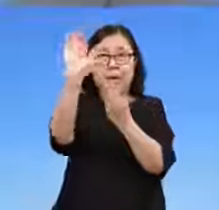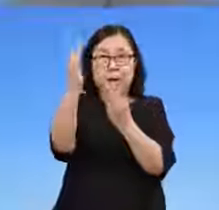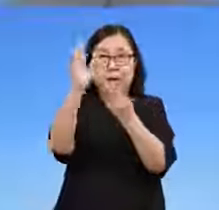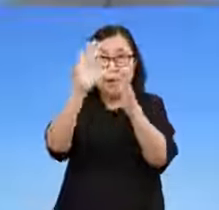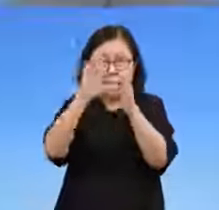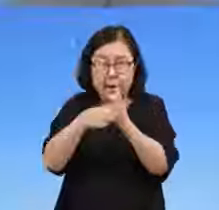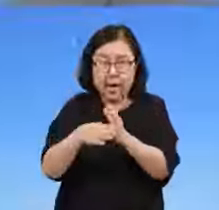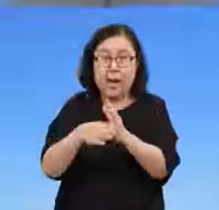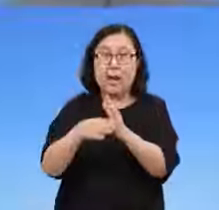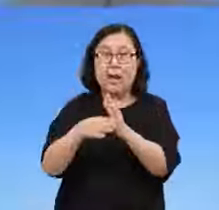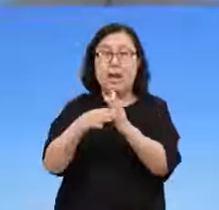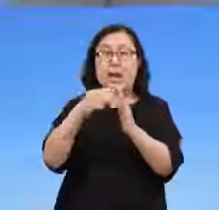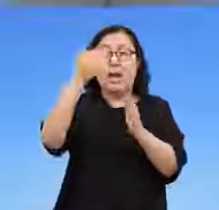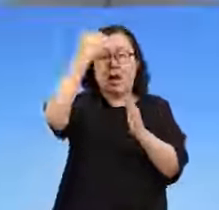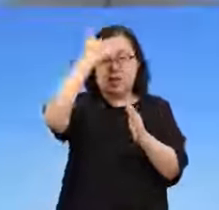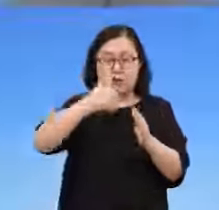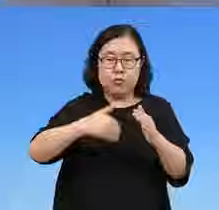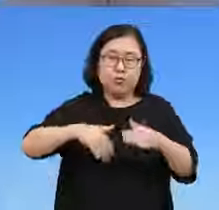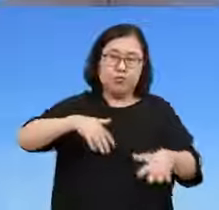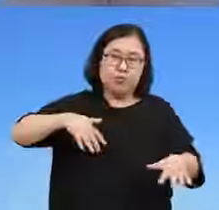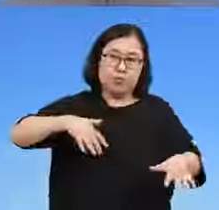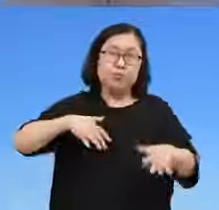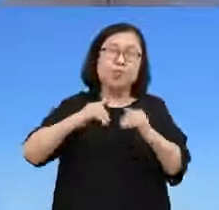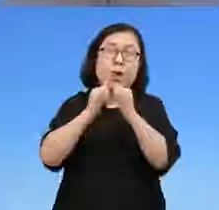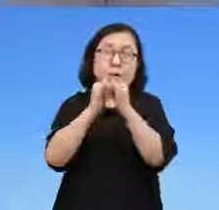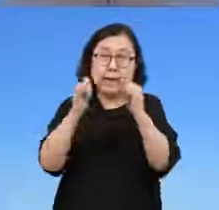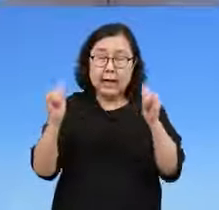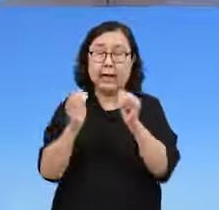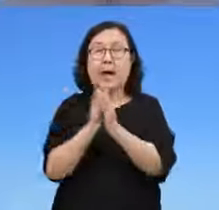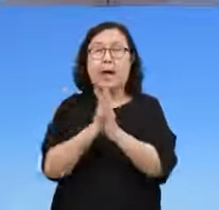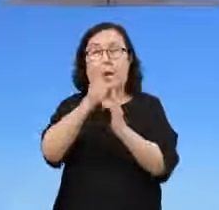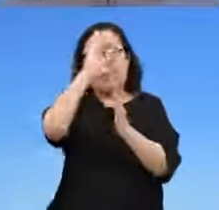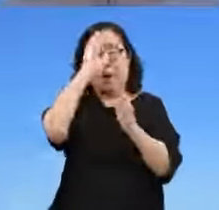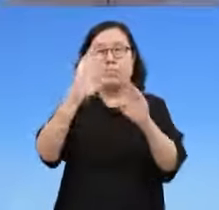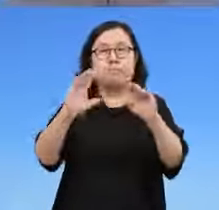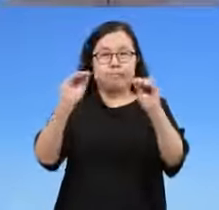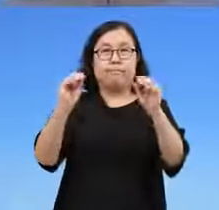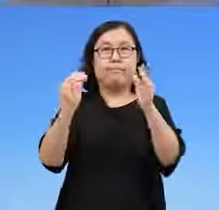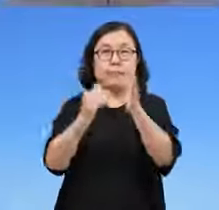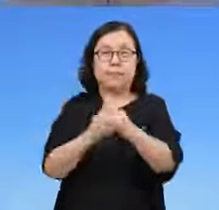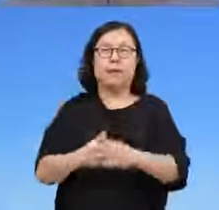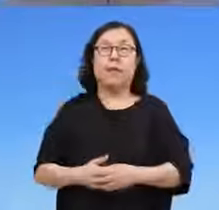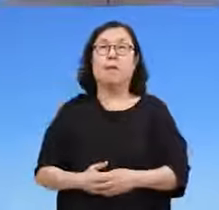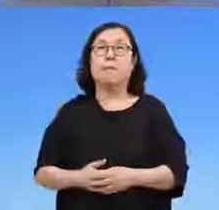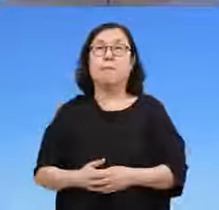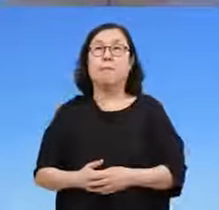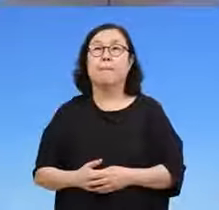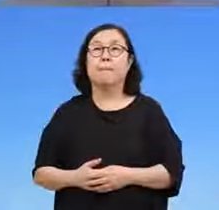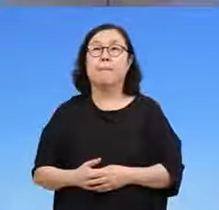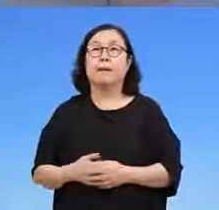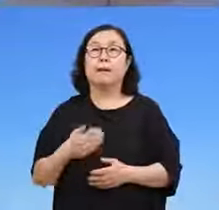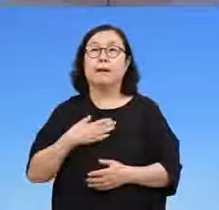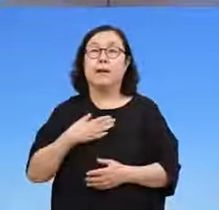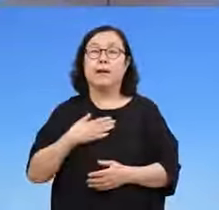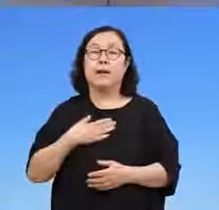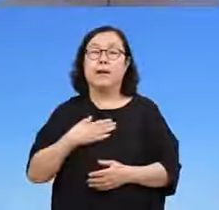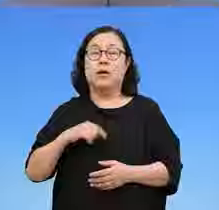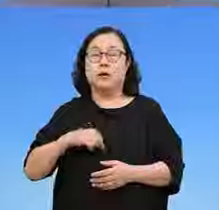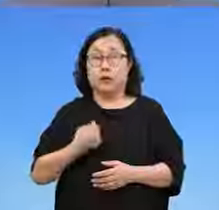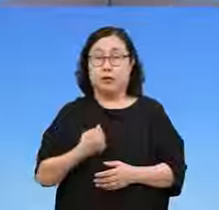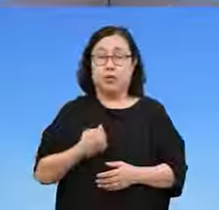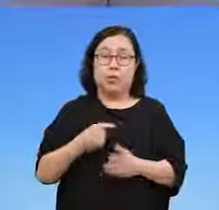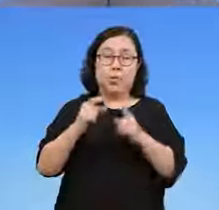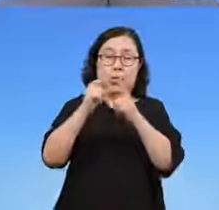이루었기 때문에 그 중풍병자가 고침을 받을 수 있었다는 겁니다. 이 3가지가 참 중요한데요, 저는 오늘 그 용어를 하나